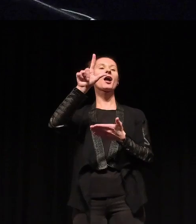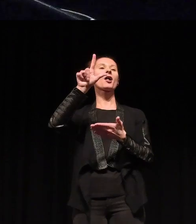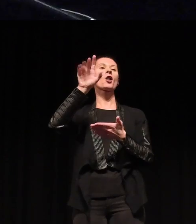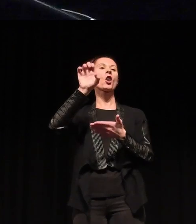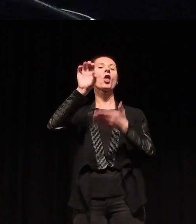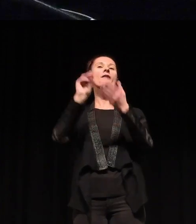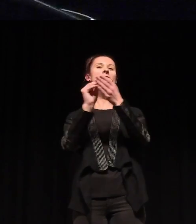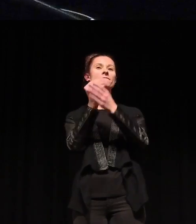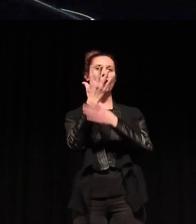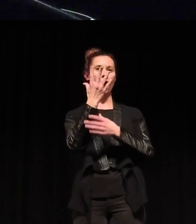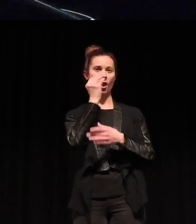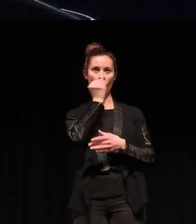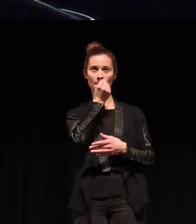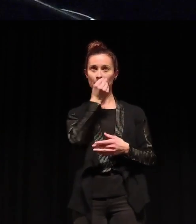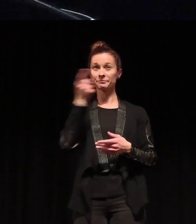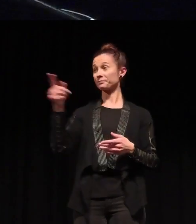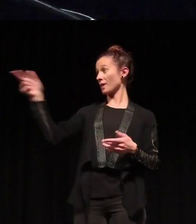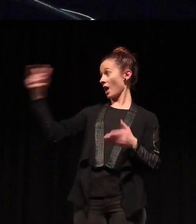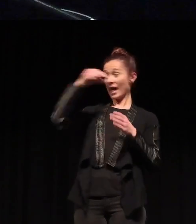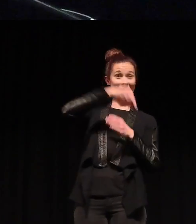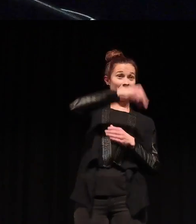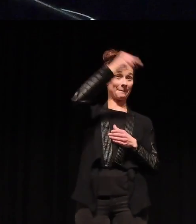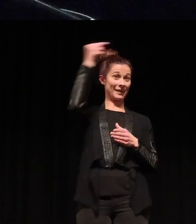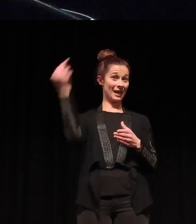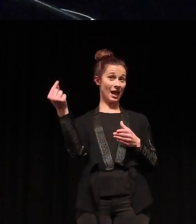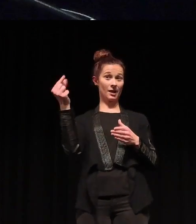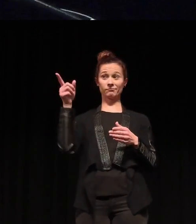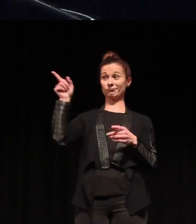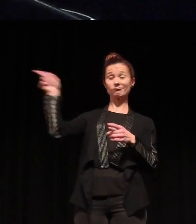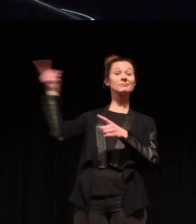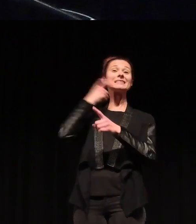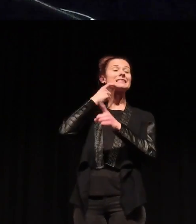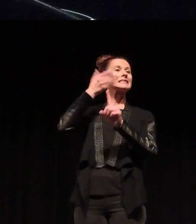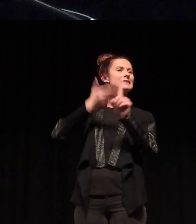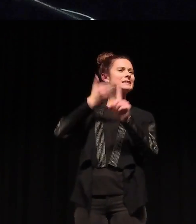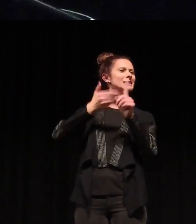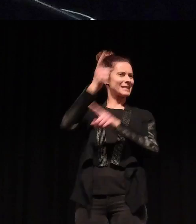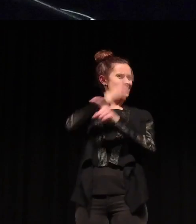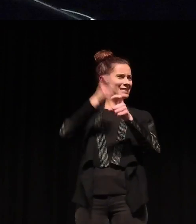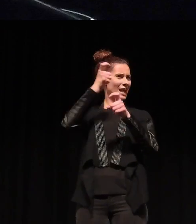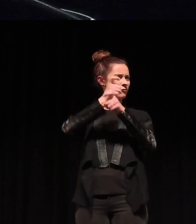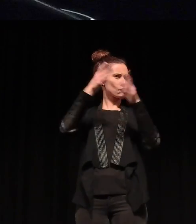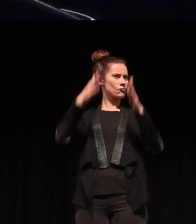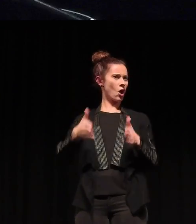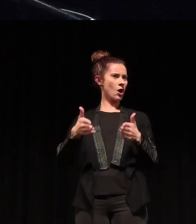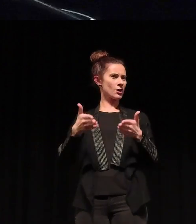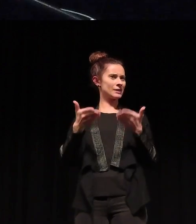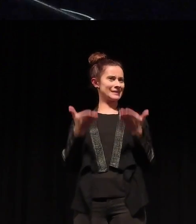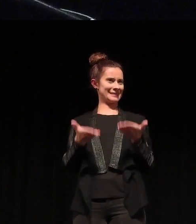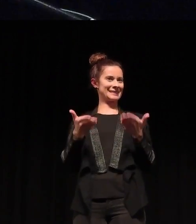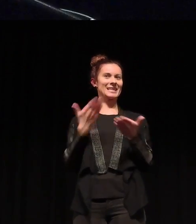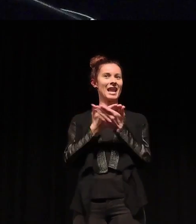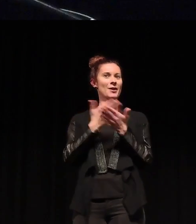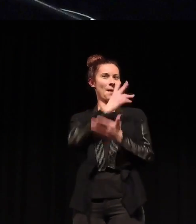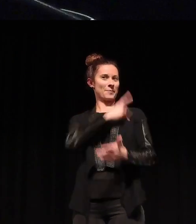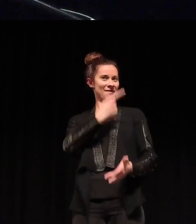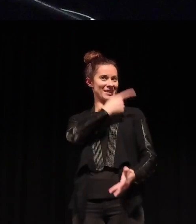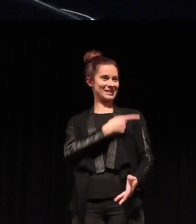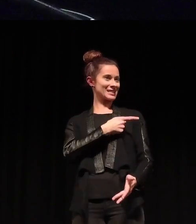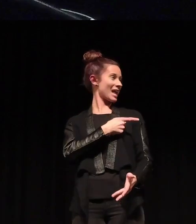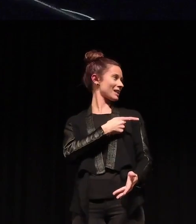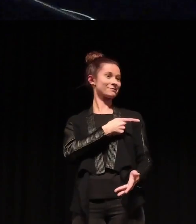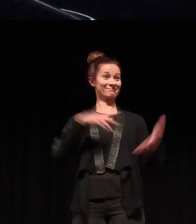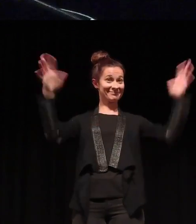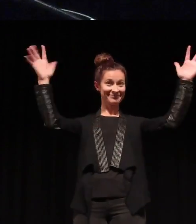C'est Gabriel Drouin, le directeur de l'école provinciale. S'il vous